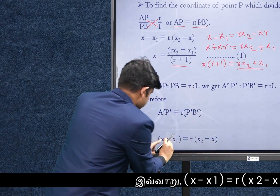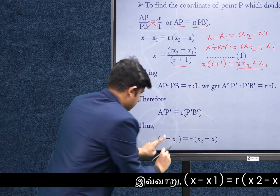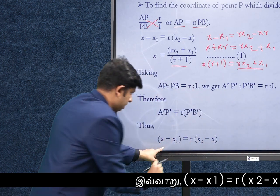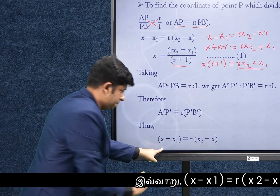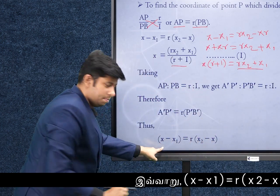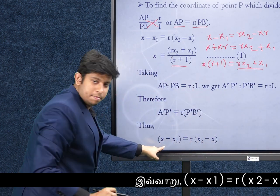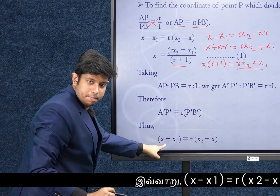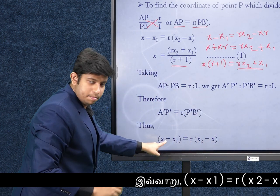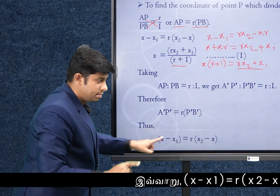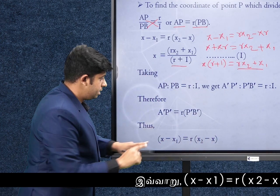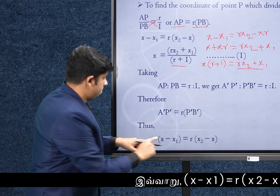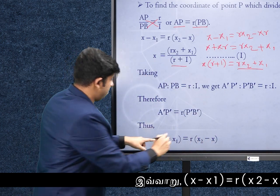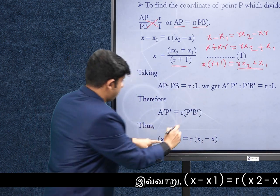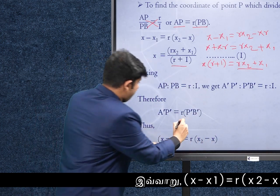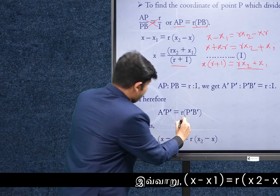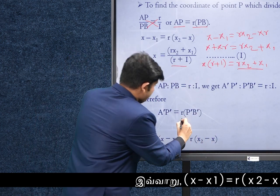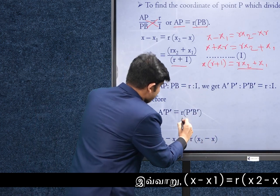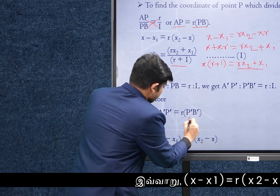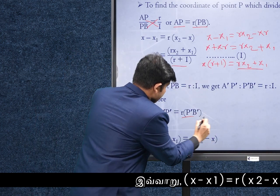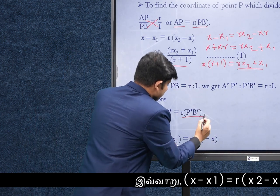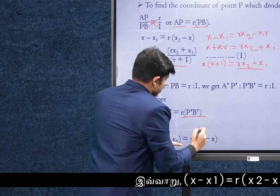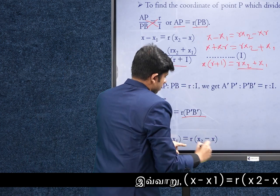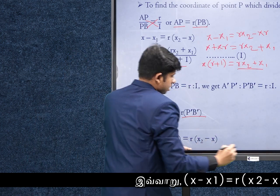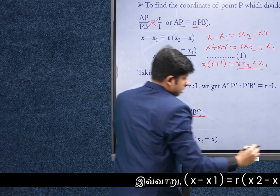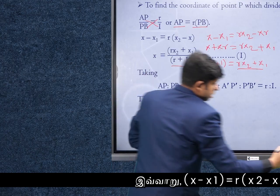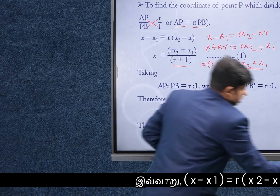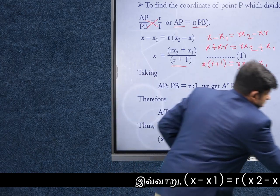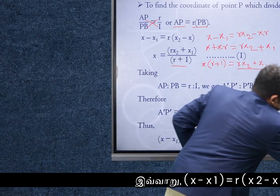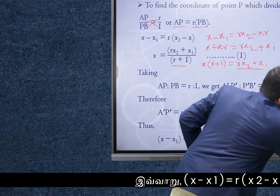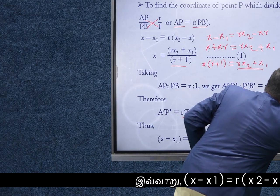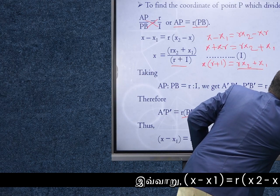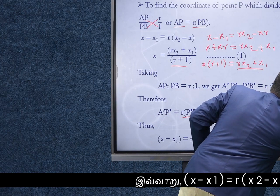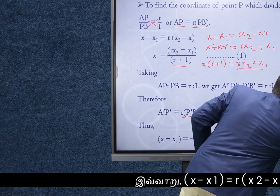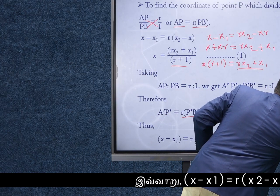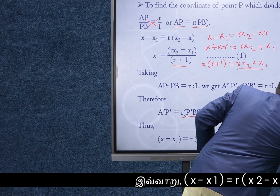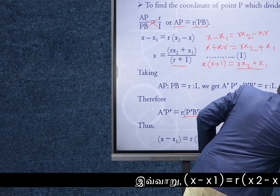அடைப்புக்குறிக்குள் எக்ஸ் கீழ் இலக்க 2 கழித்தல் எக்ஸ்.